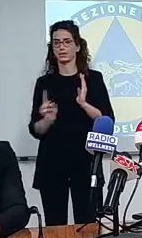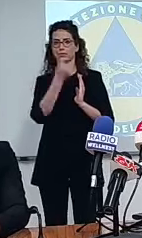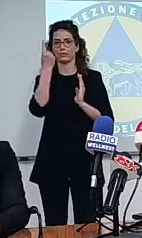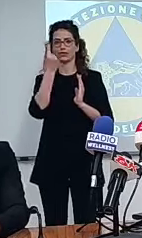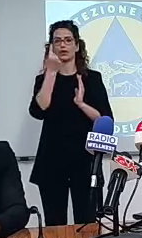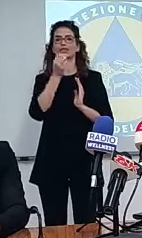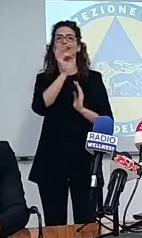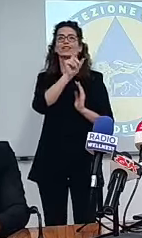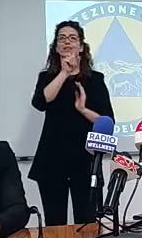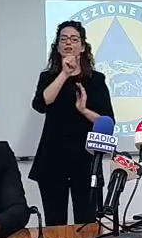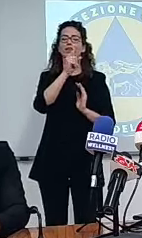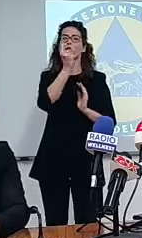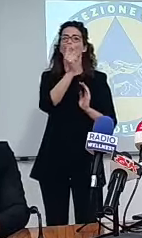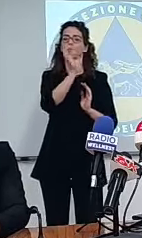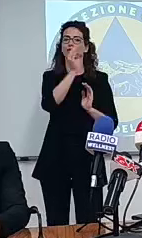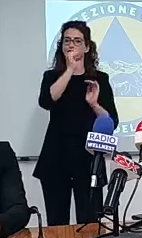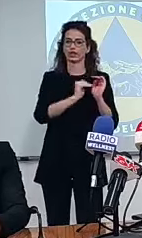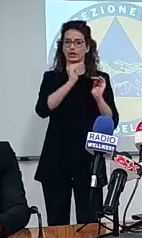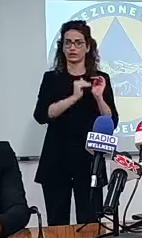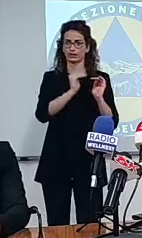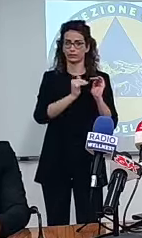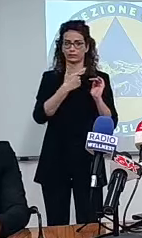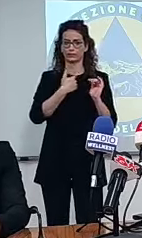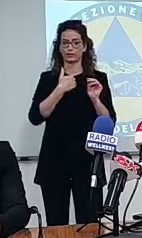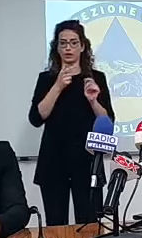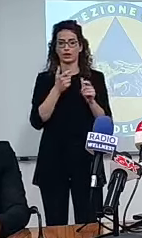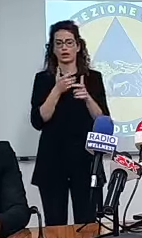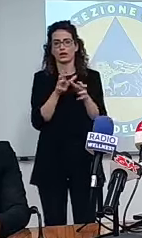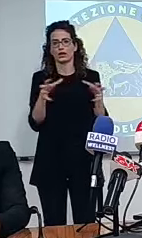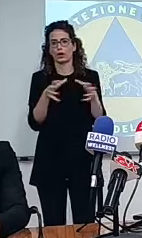l'1% tra i potenziali